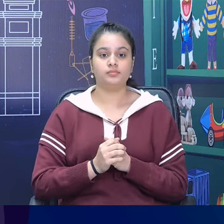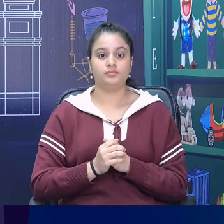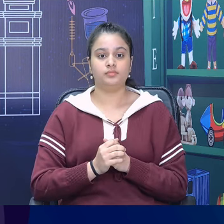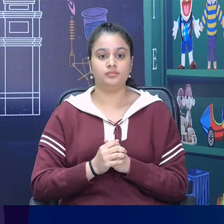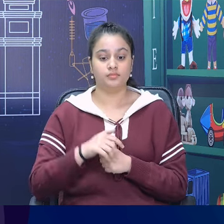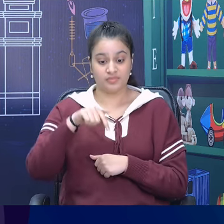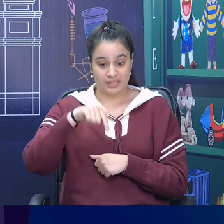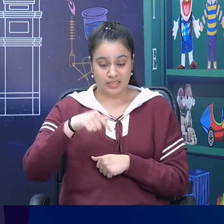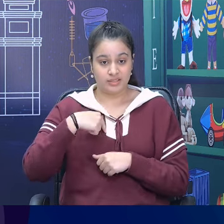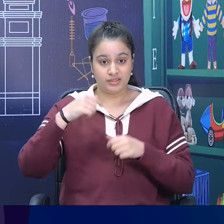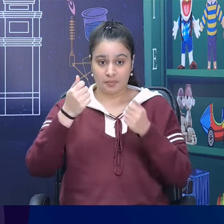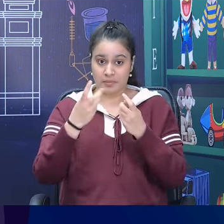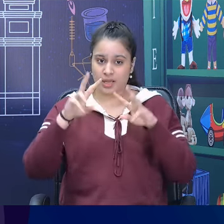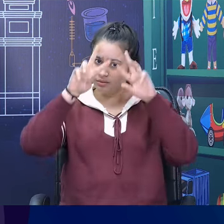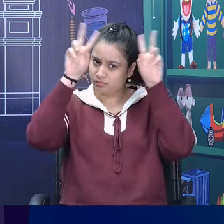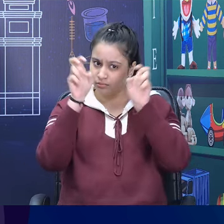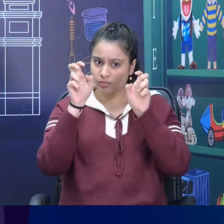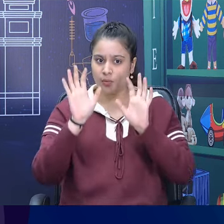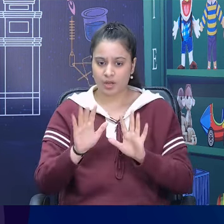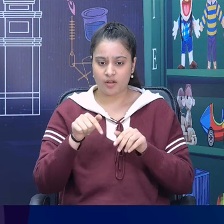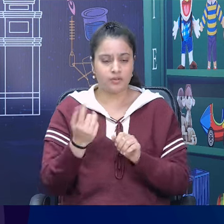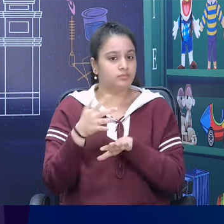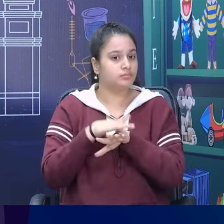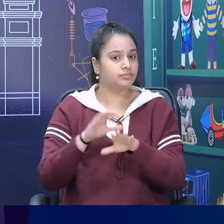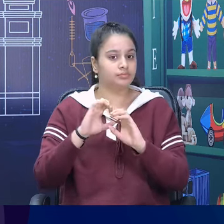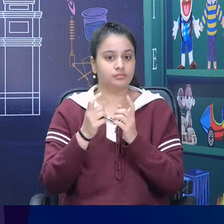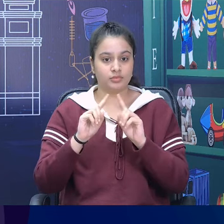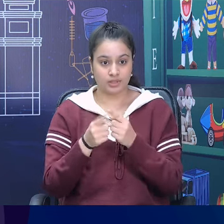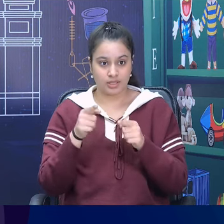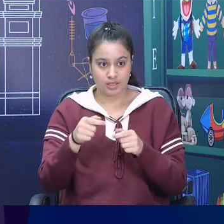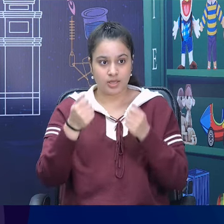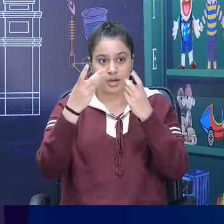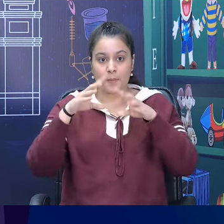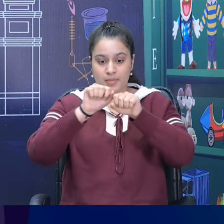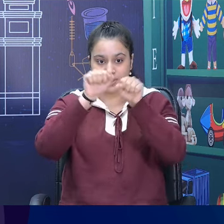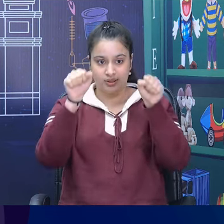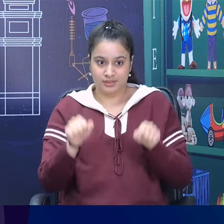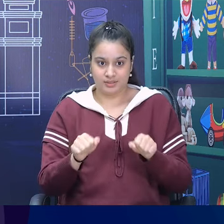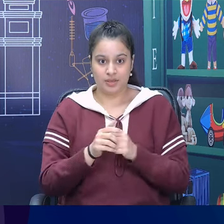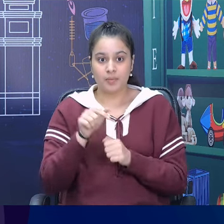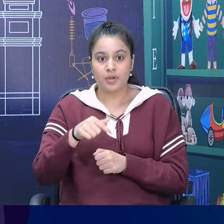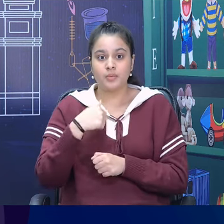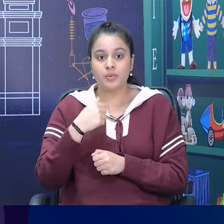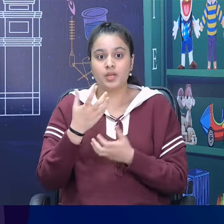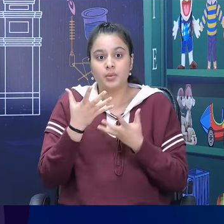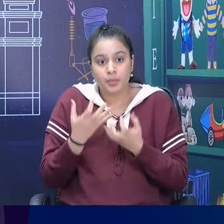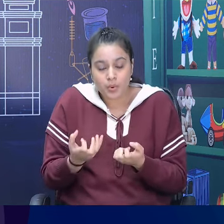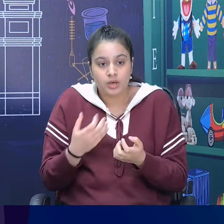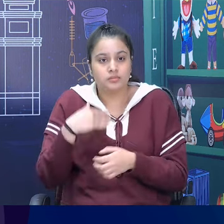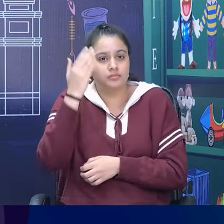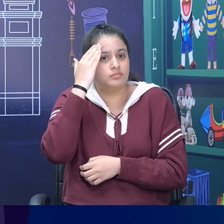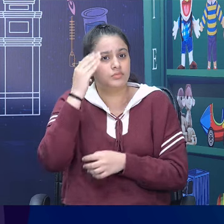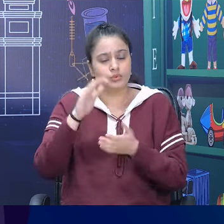मैथमेटिक्स का विषय है आज इंक्लूसिव क्लासरूम के लिए नंबर सिस्टम तो पहले तो यही जानना चाहेंगे कि नंबर सिस्टम क्या है